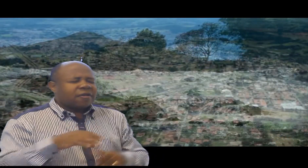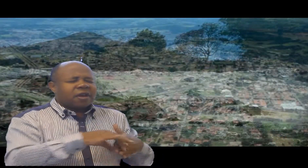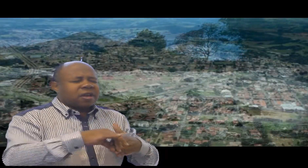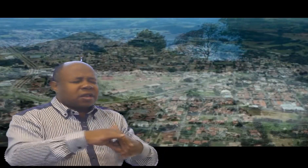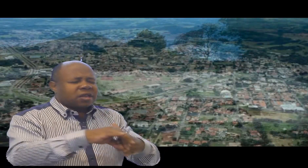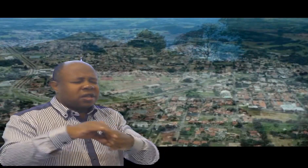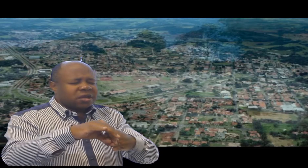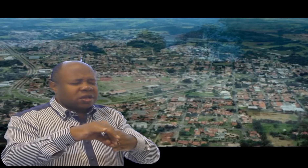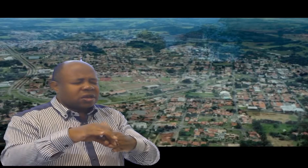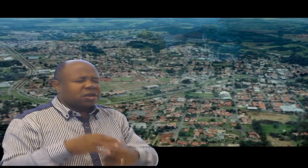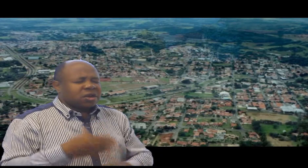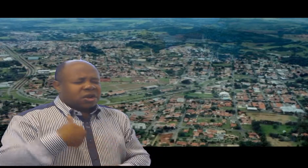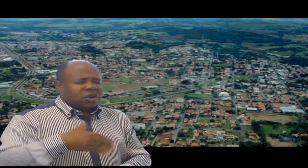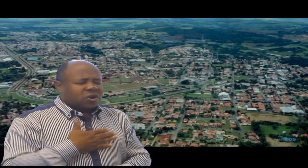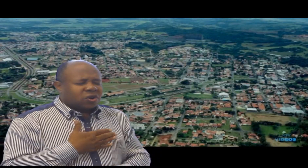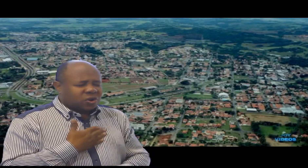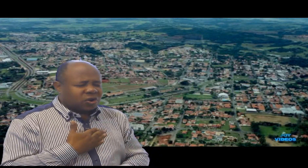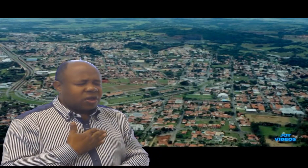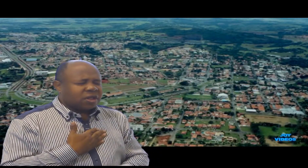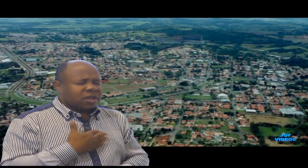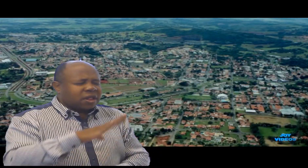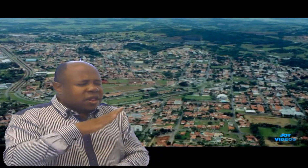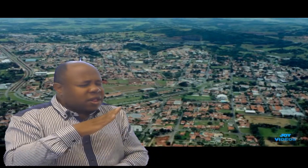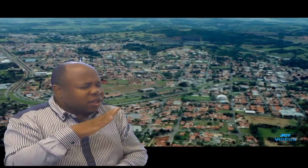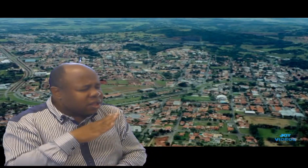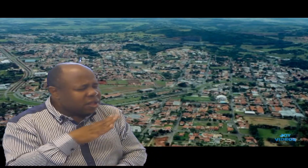no que diz respeito ao Evangelho,